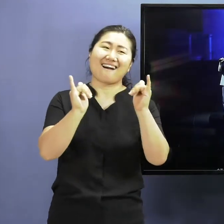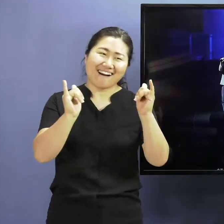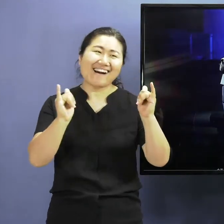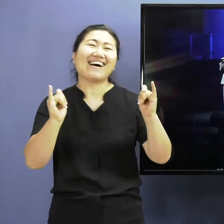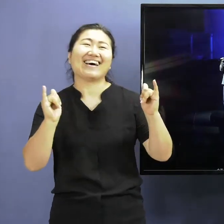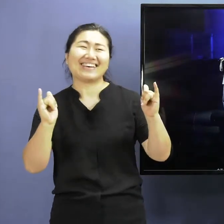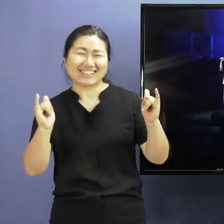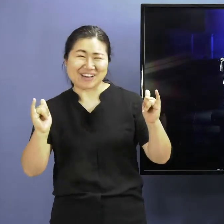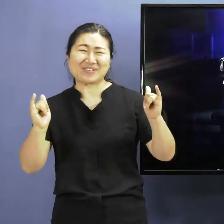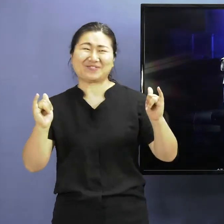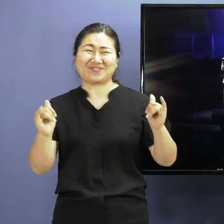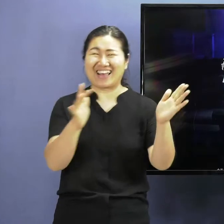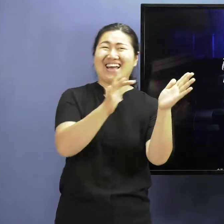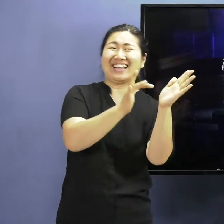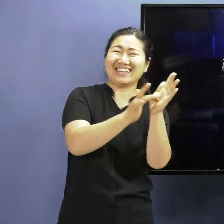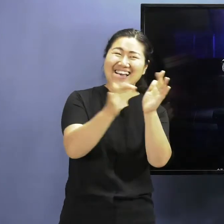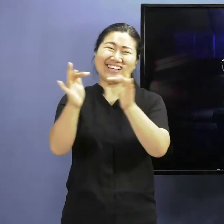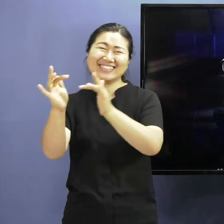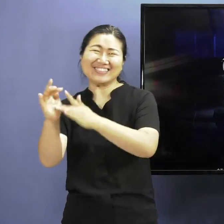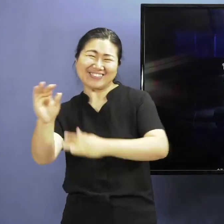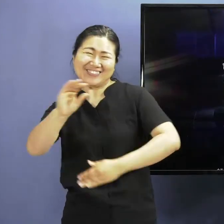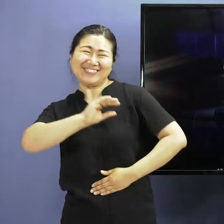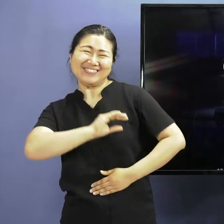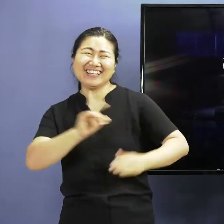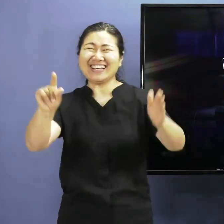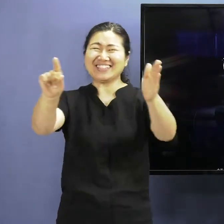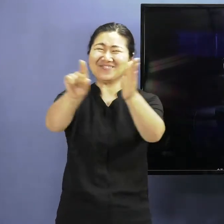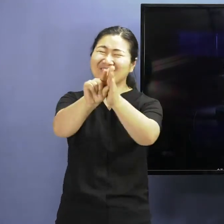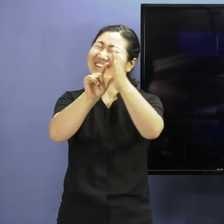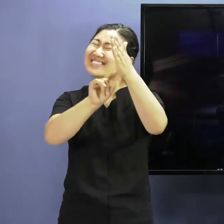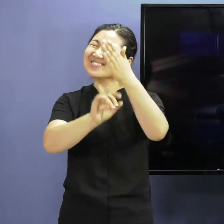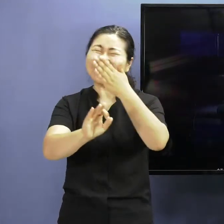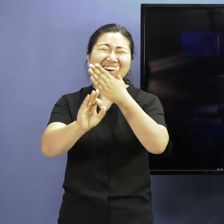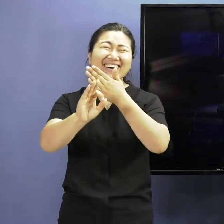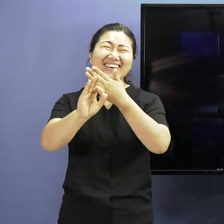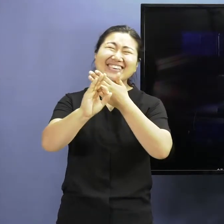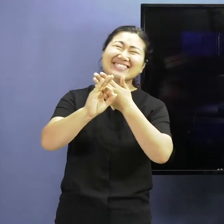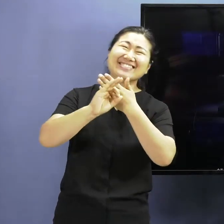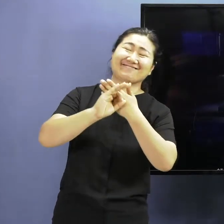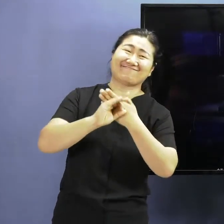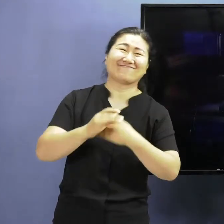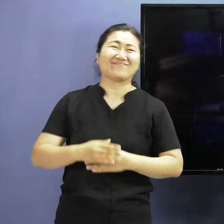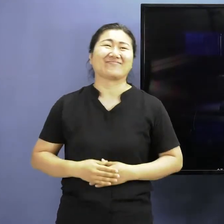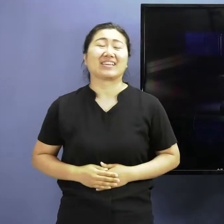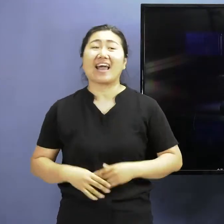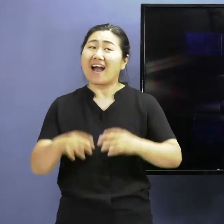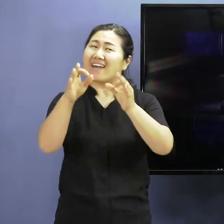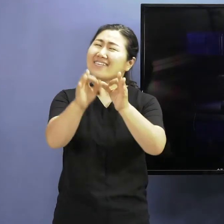예수 이름 믿으면